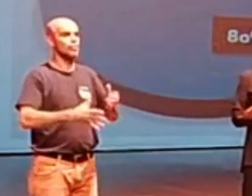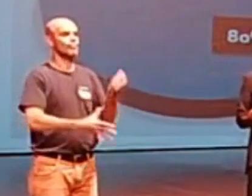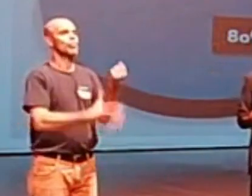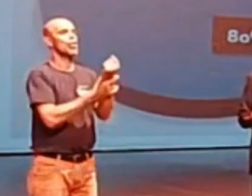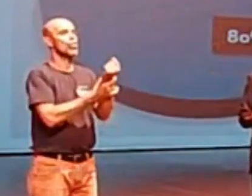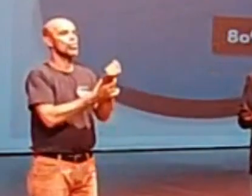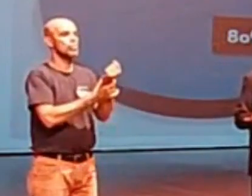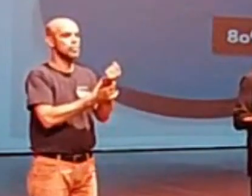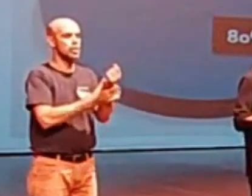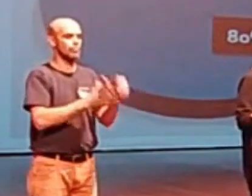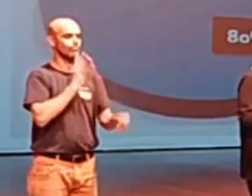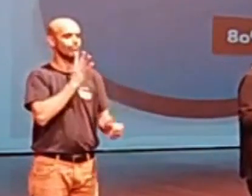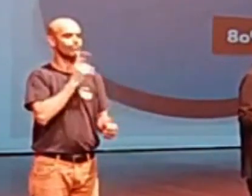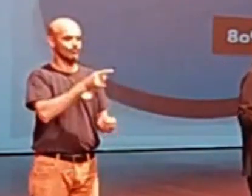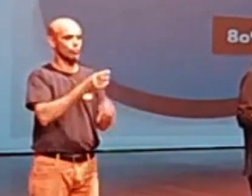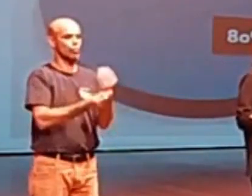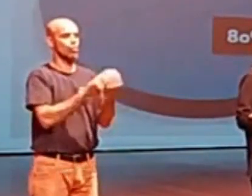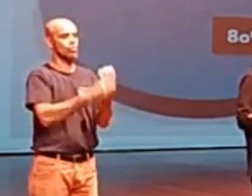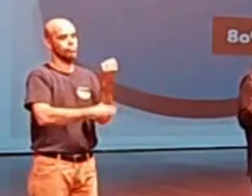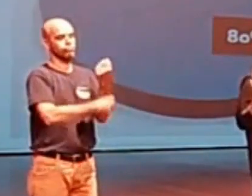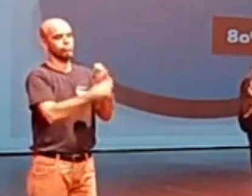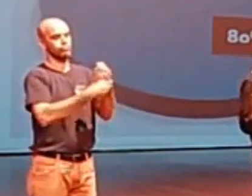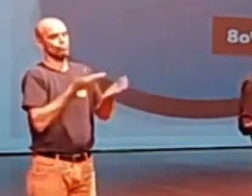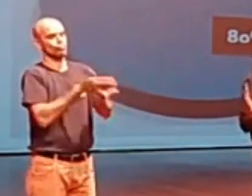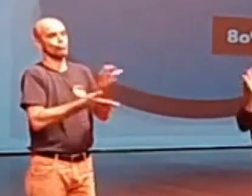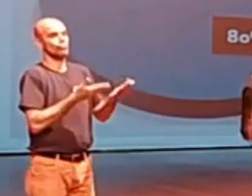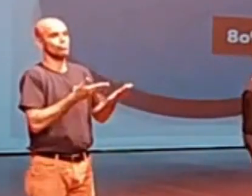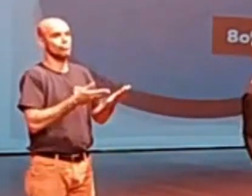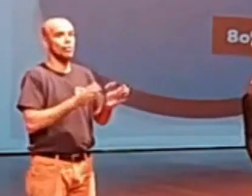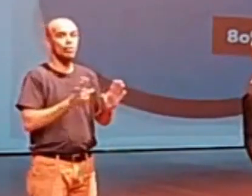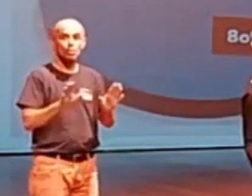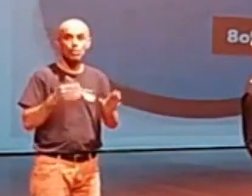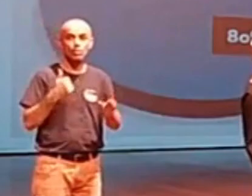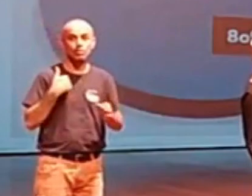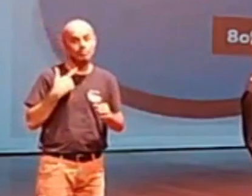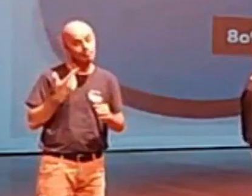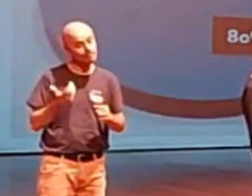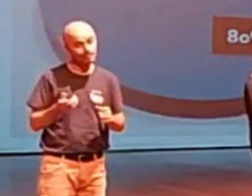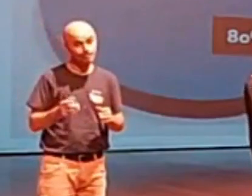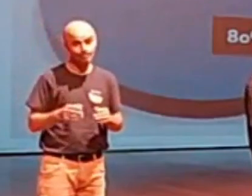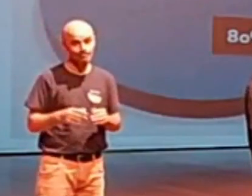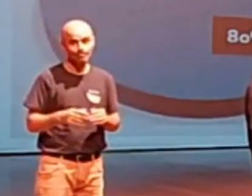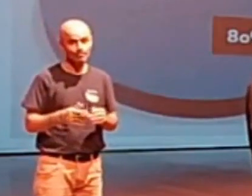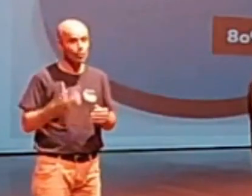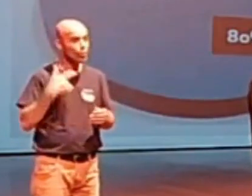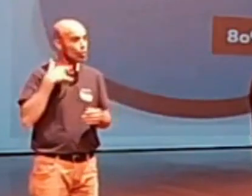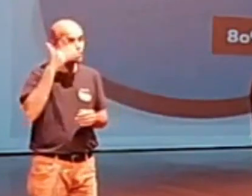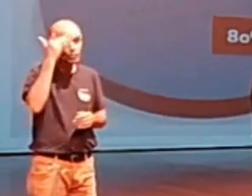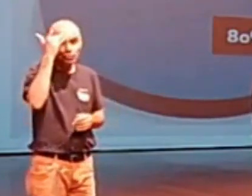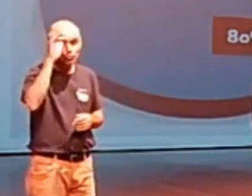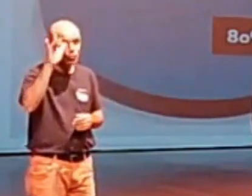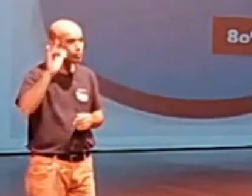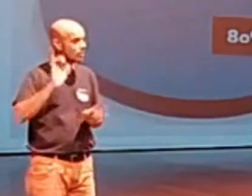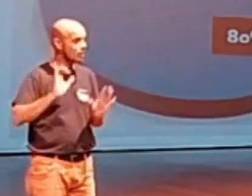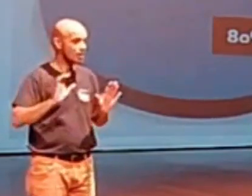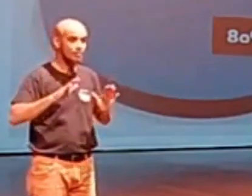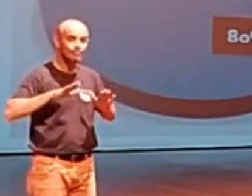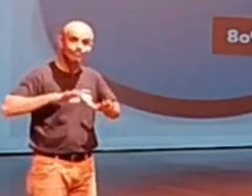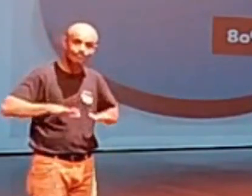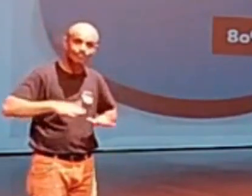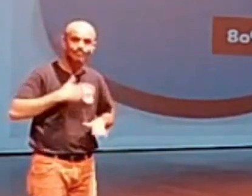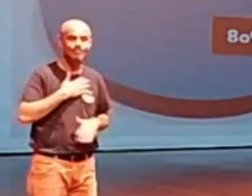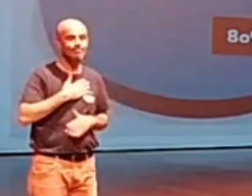sei a causa. Quando eu não sei a causa, eu costumo dizer assim, bota a viola aqui no saco e abaixa um